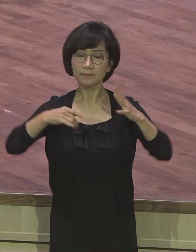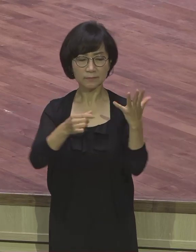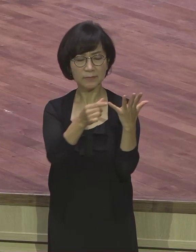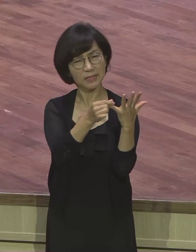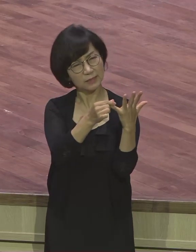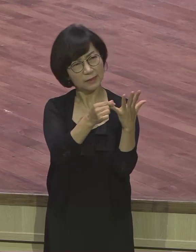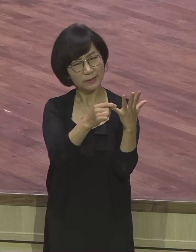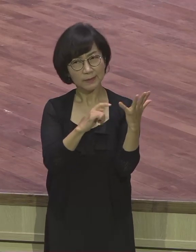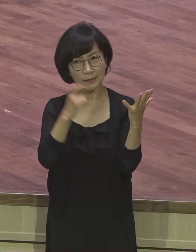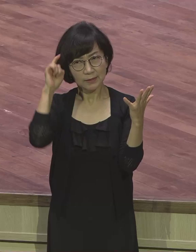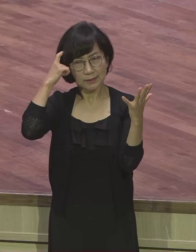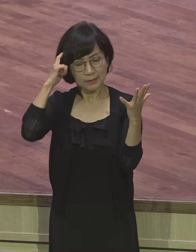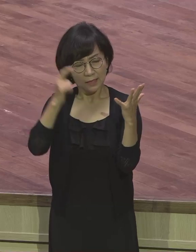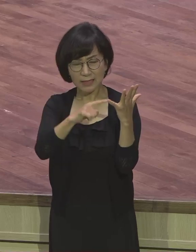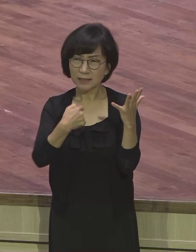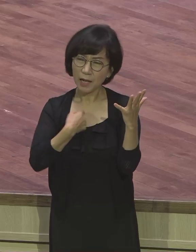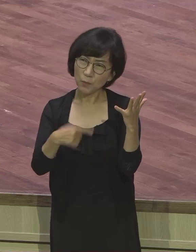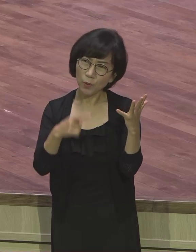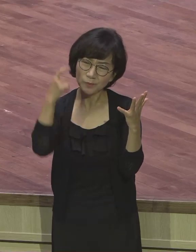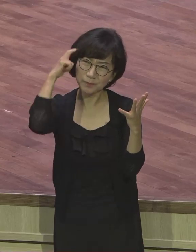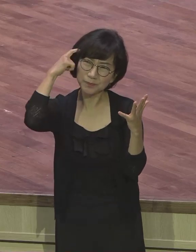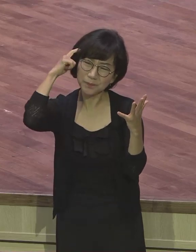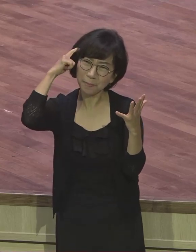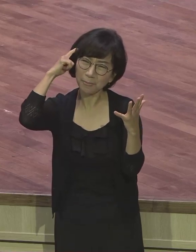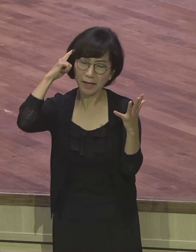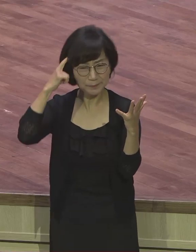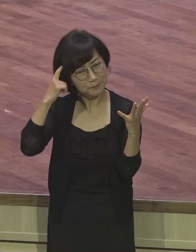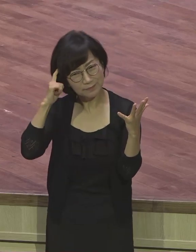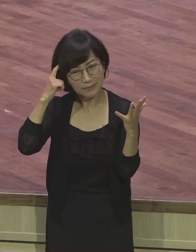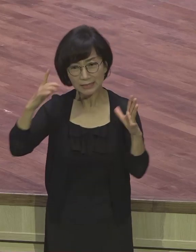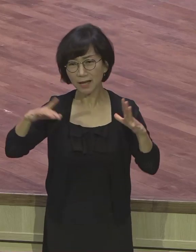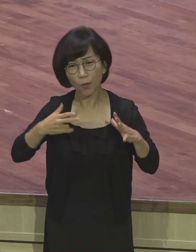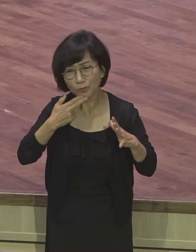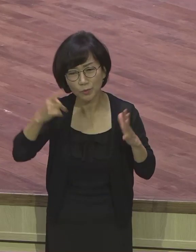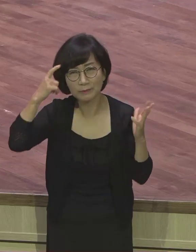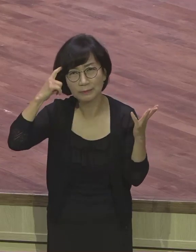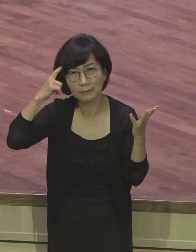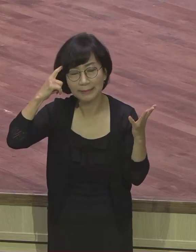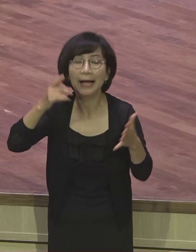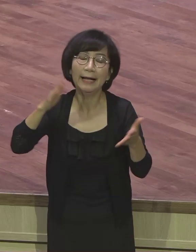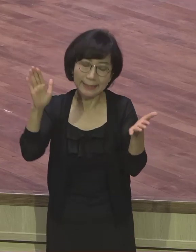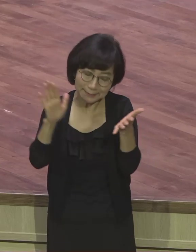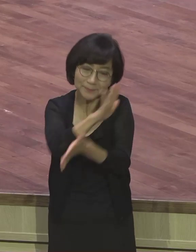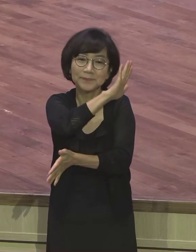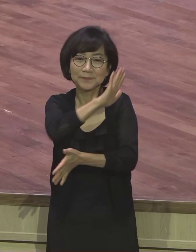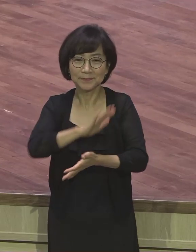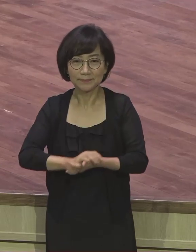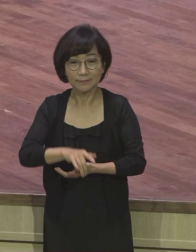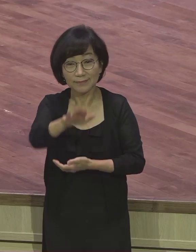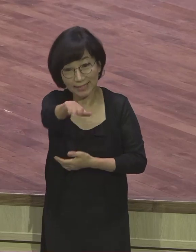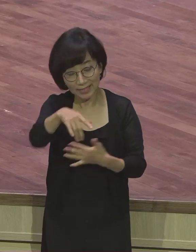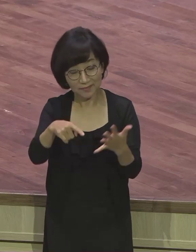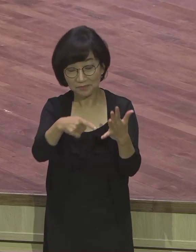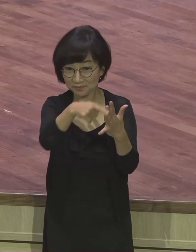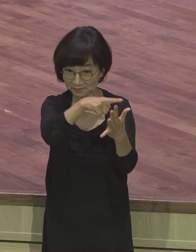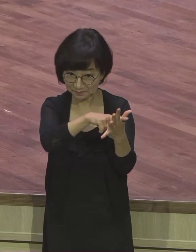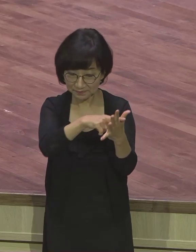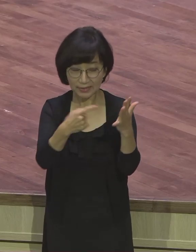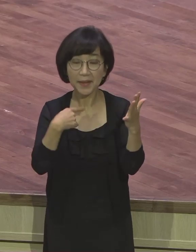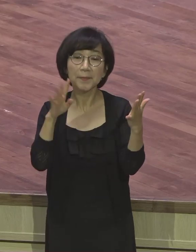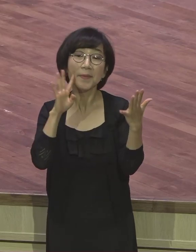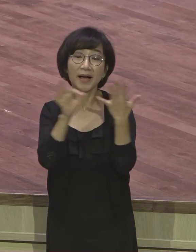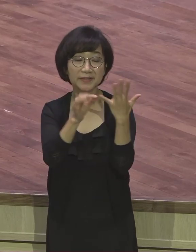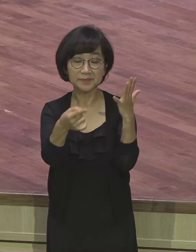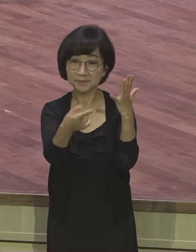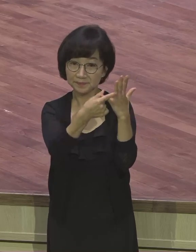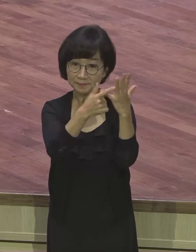이 다섯째 손가락 가만히 생각해. 할 말이 없단 말이에요. 그러면 그런 말을 했어요. 니들 내 없으면 병신인